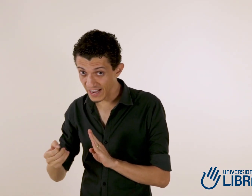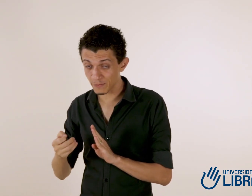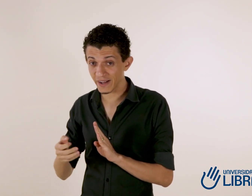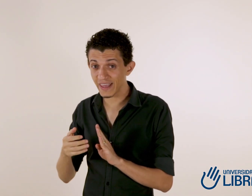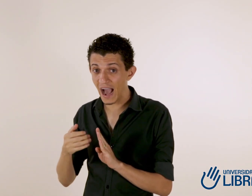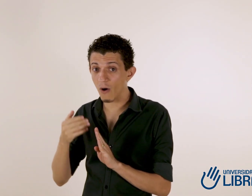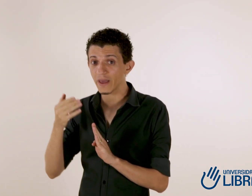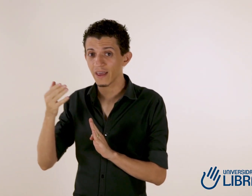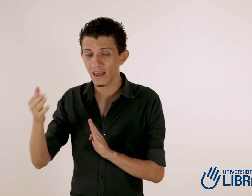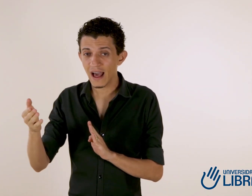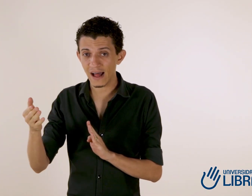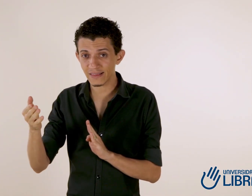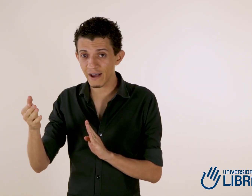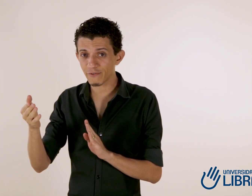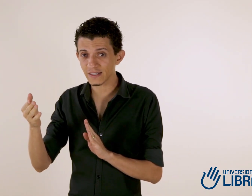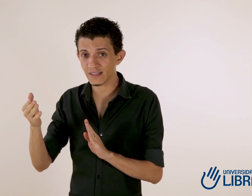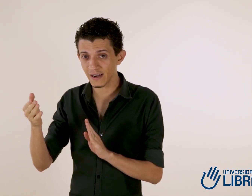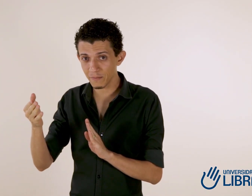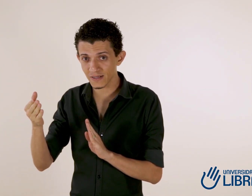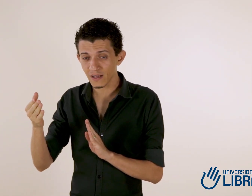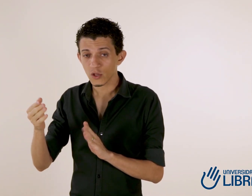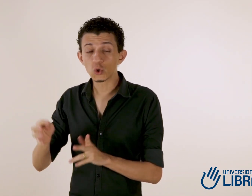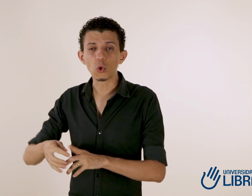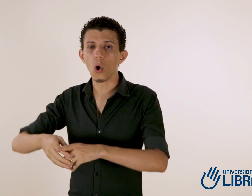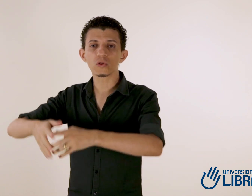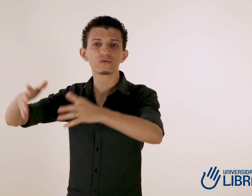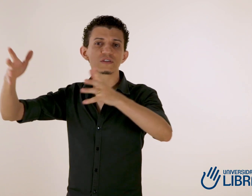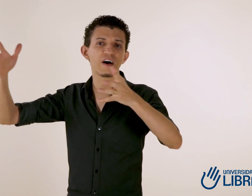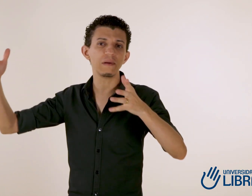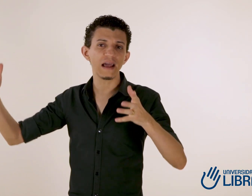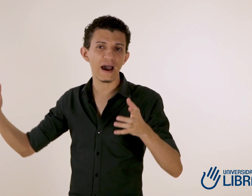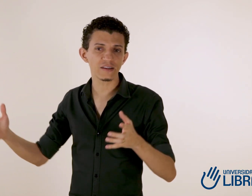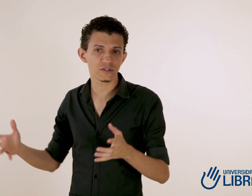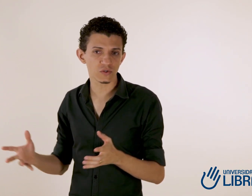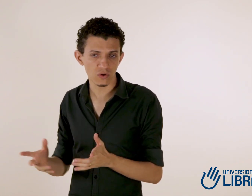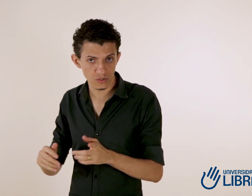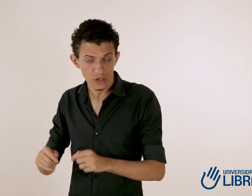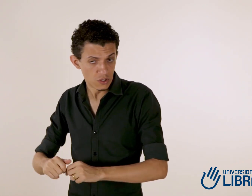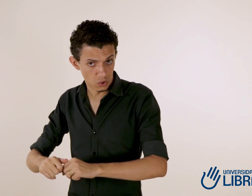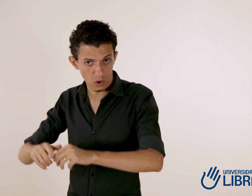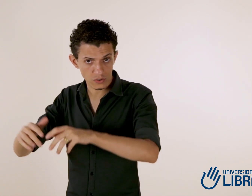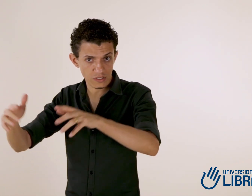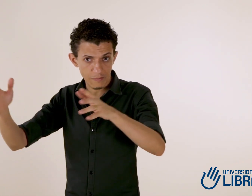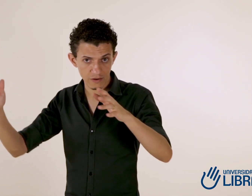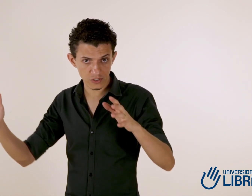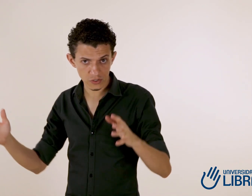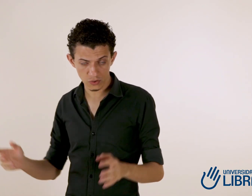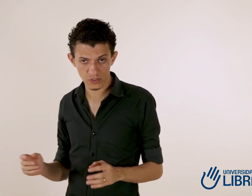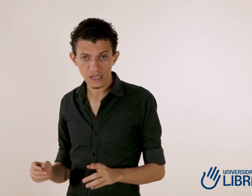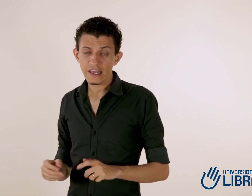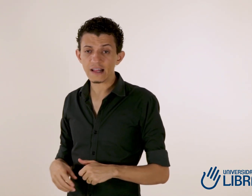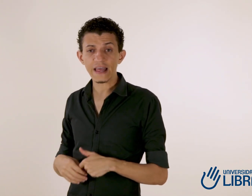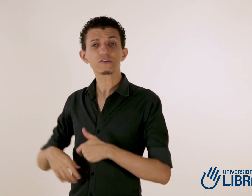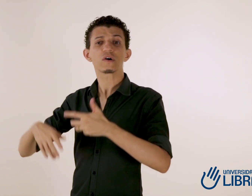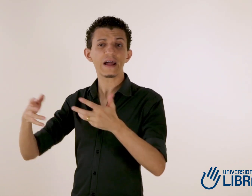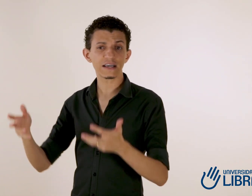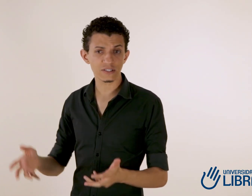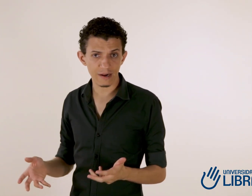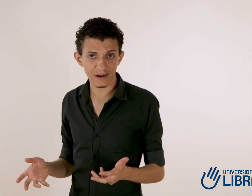suficiente para guiar alguém até a fluência na Libras, todos os familiares de surdos, todos os amigos de surdos e até os colegas de trabalho